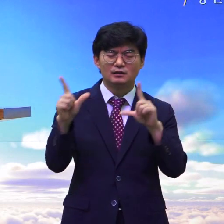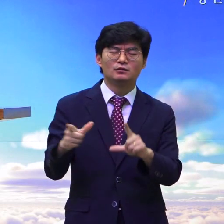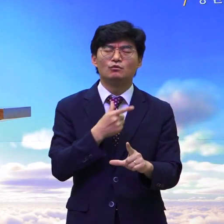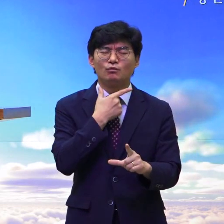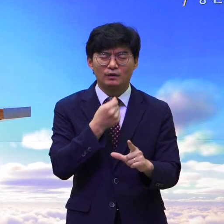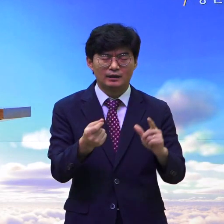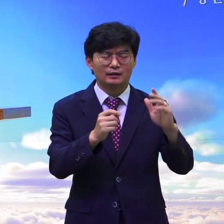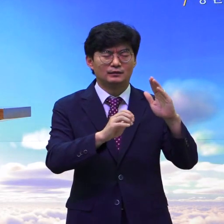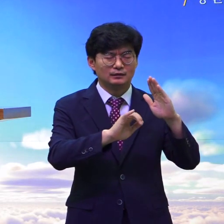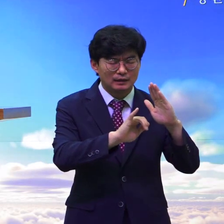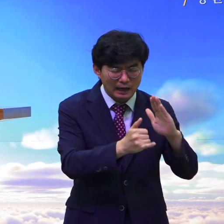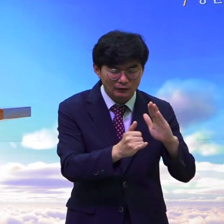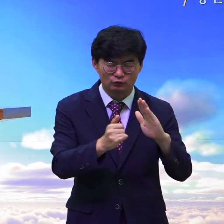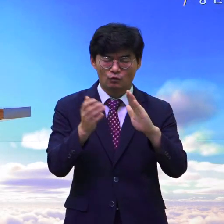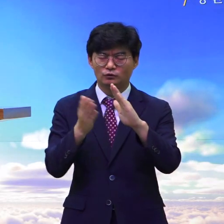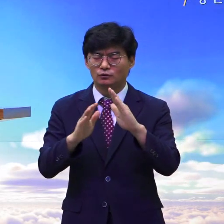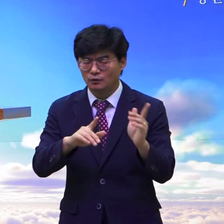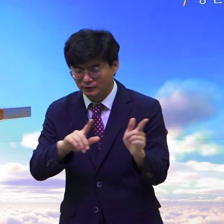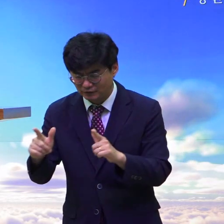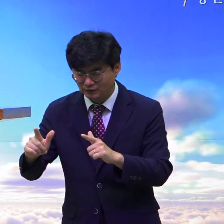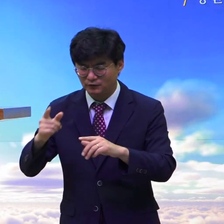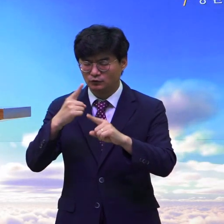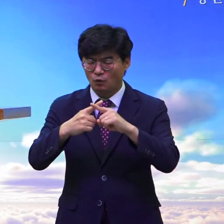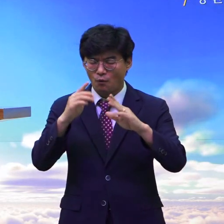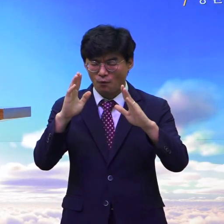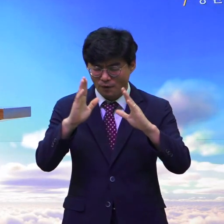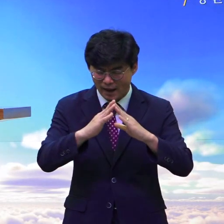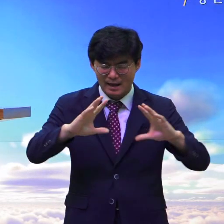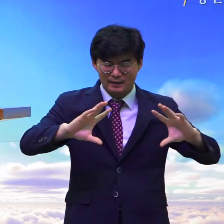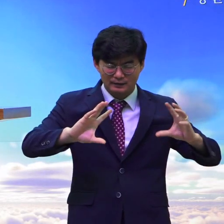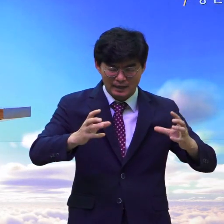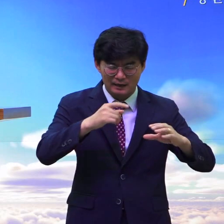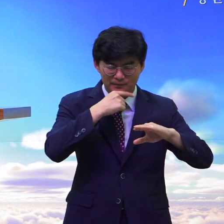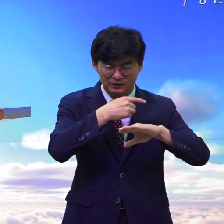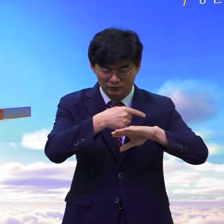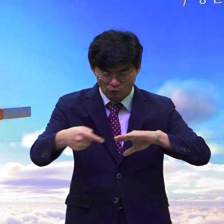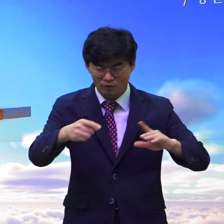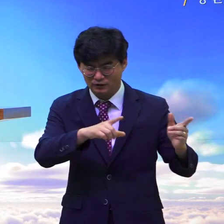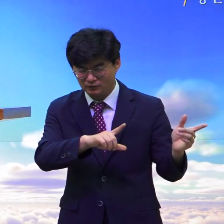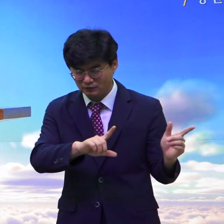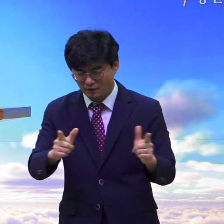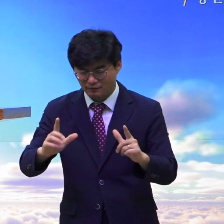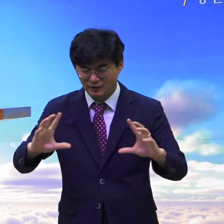가족들과 그 가정과 이 땅의 교회들과 이 나라와 민족과 세계 열방 위에